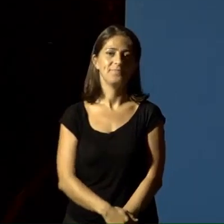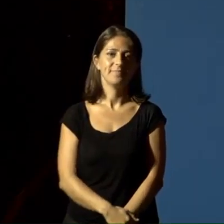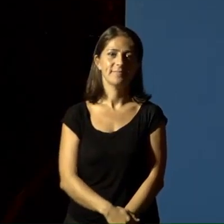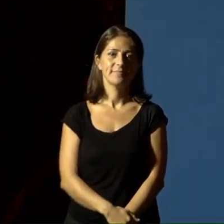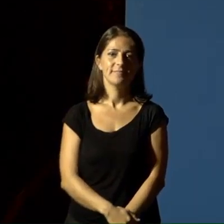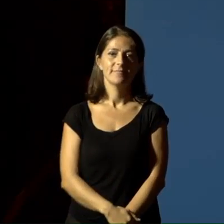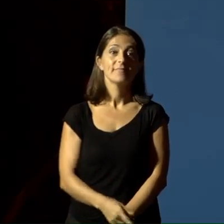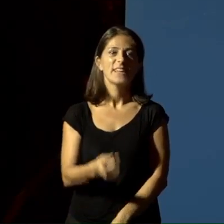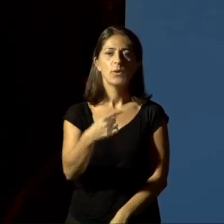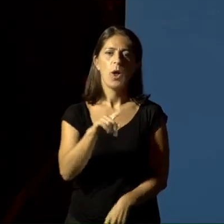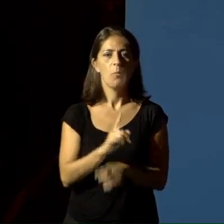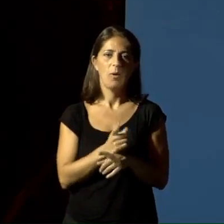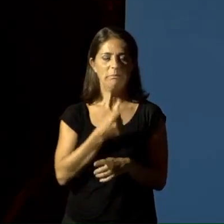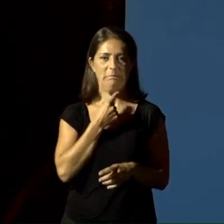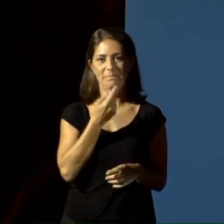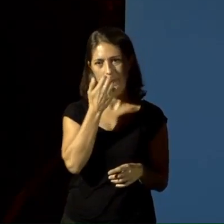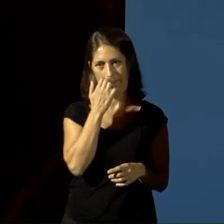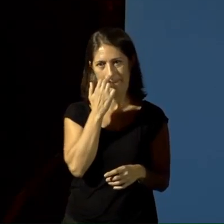que estaban de esmorga